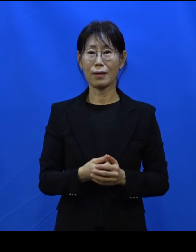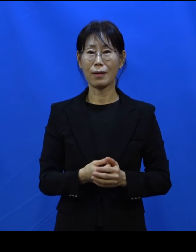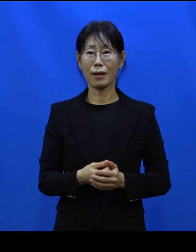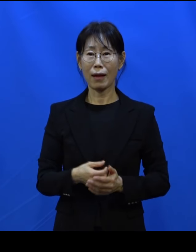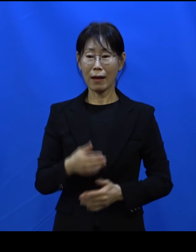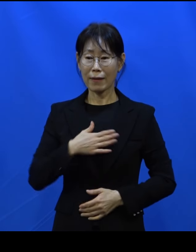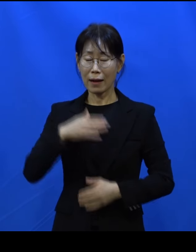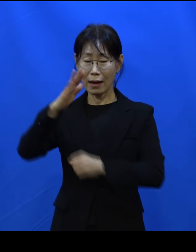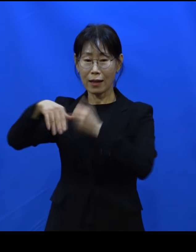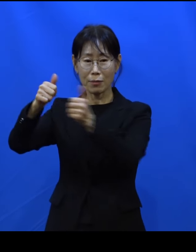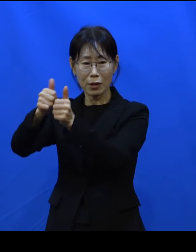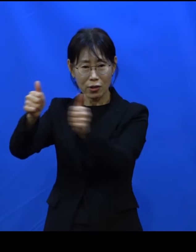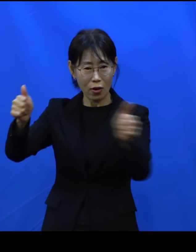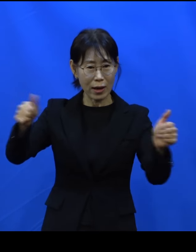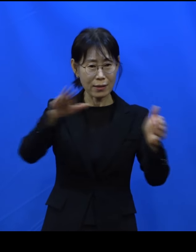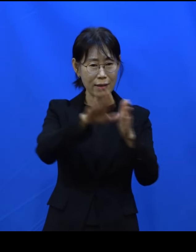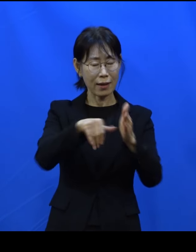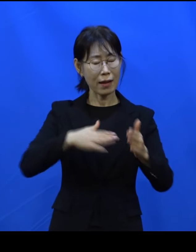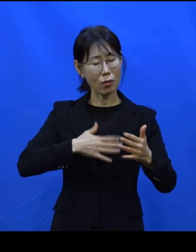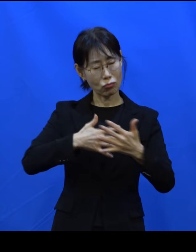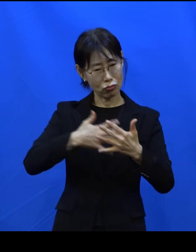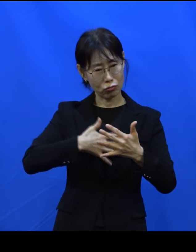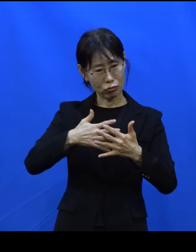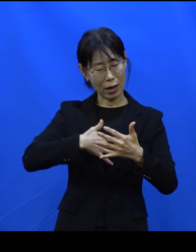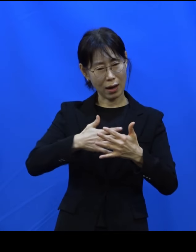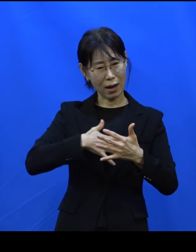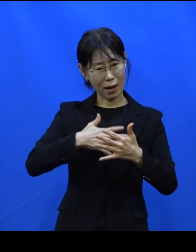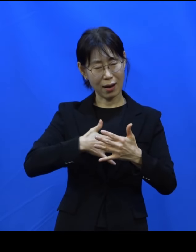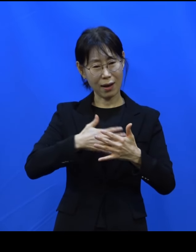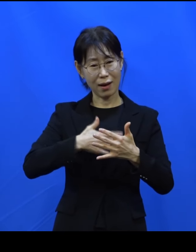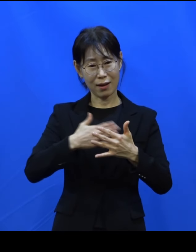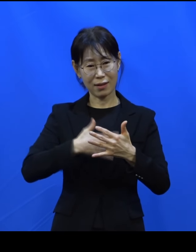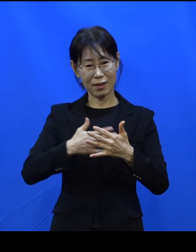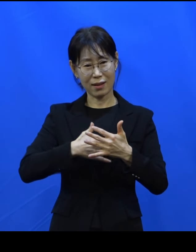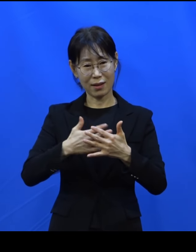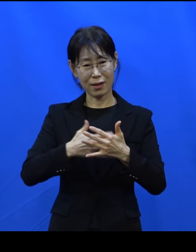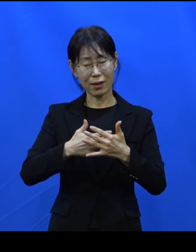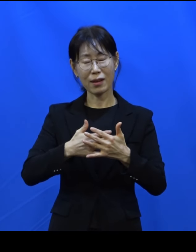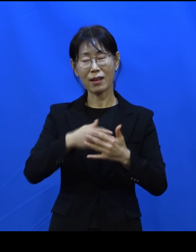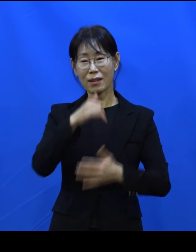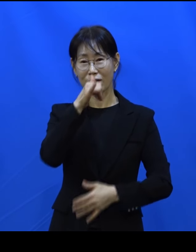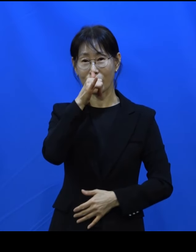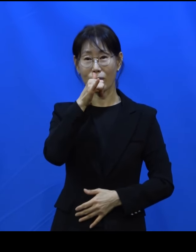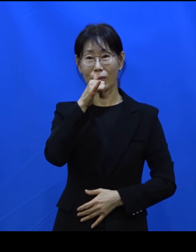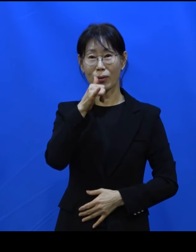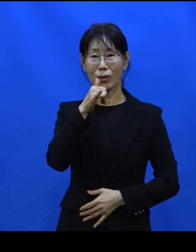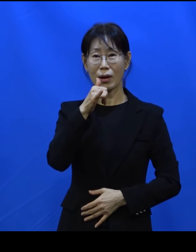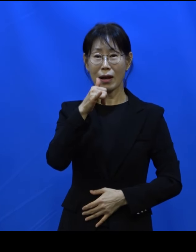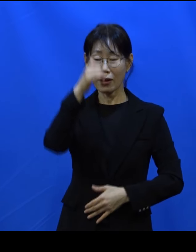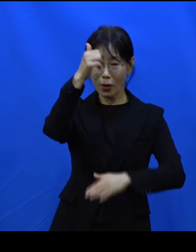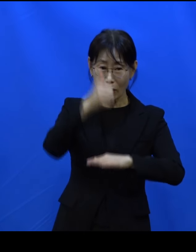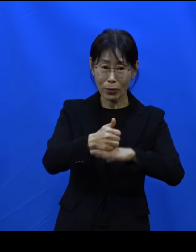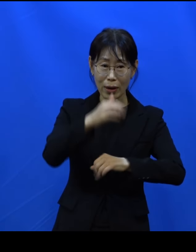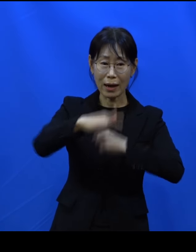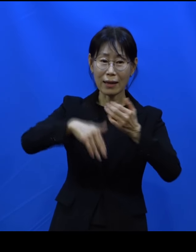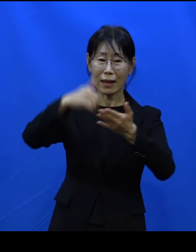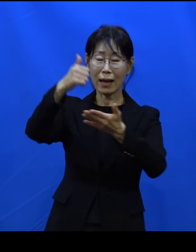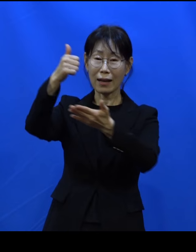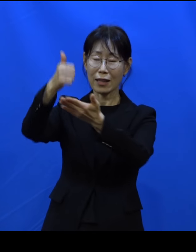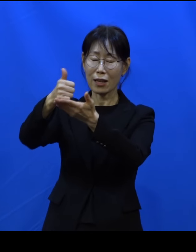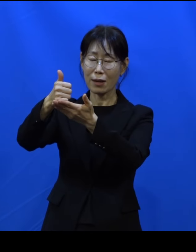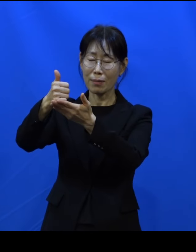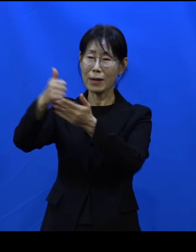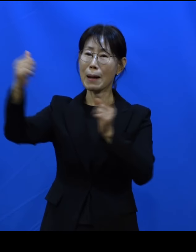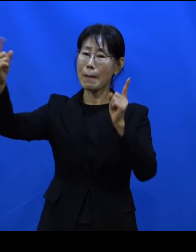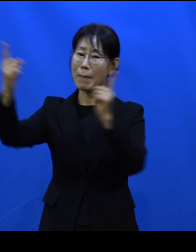우리의 어떤 내적 갈망을 만들었고, 그 갈망이 사실은 하나님을 찾도록 만들어져 있습니다. 그런데 인간은